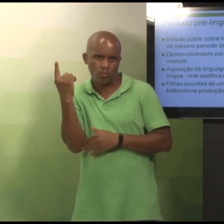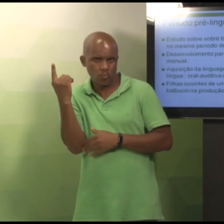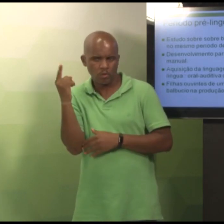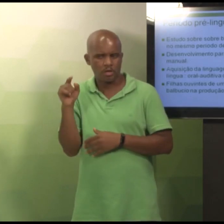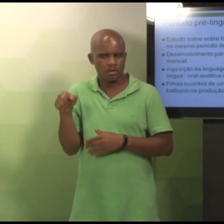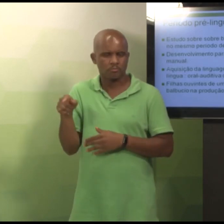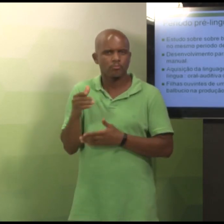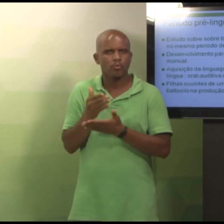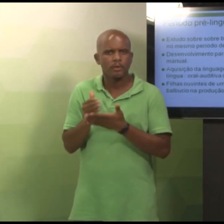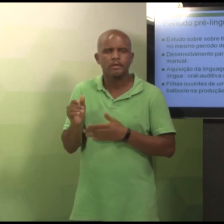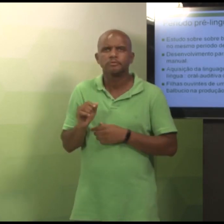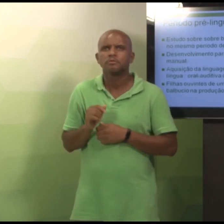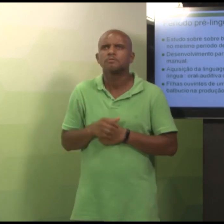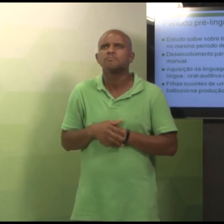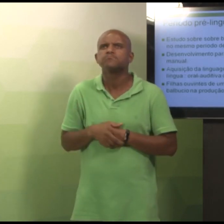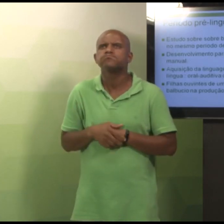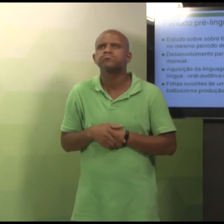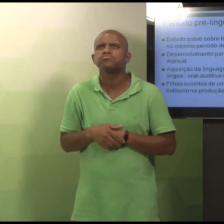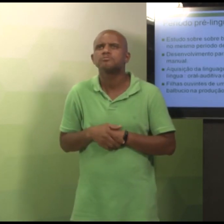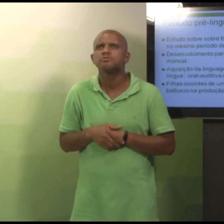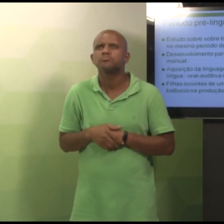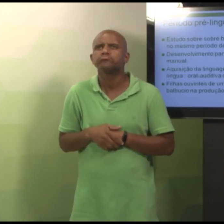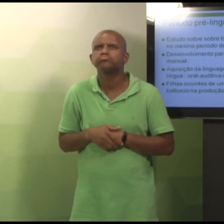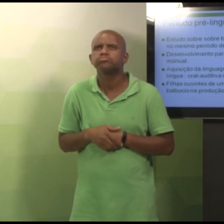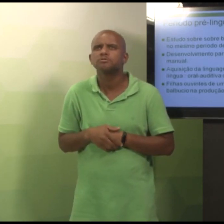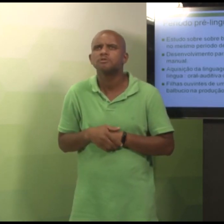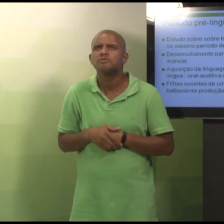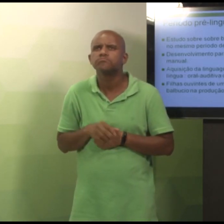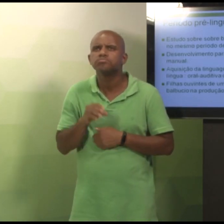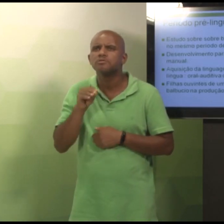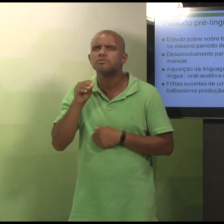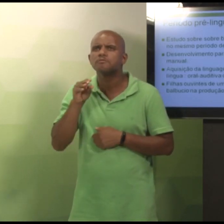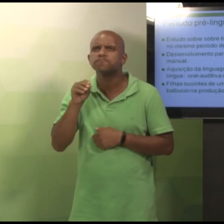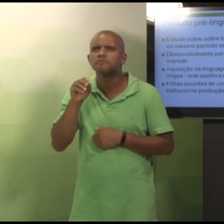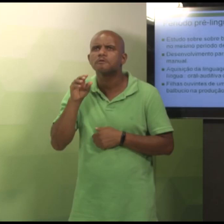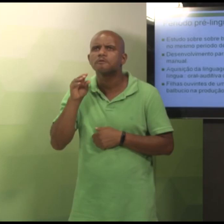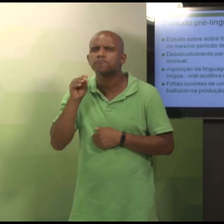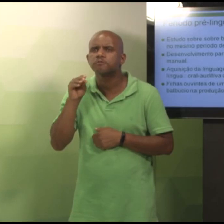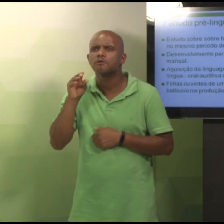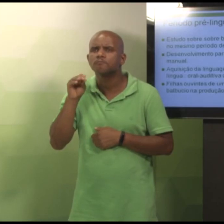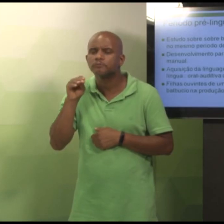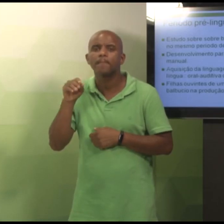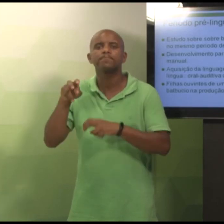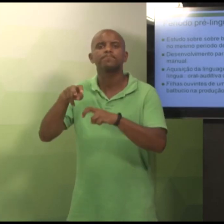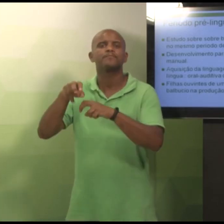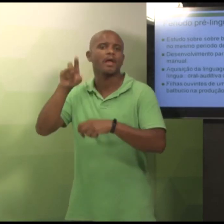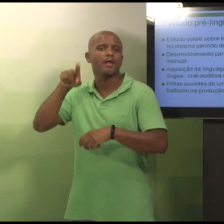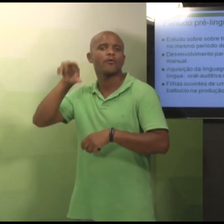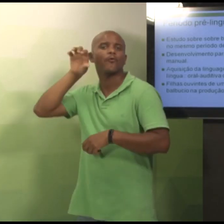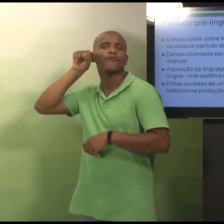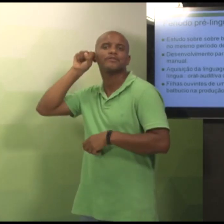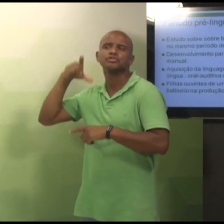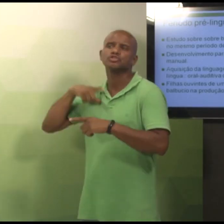surdos desenvolvem a sinalização. Um bebê, até aproximadamente 1 ano,